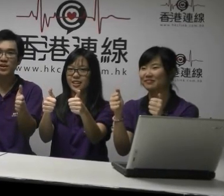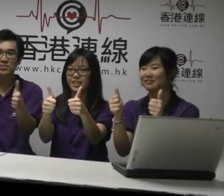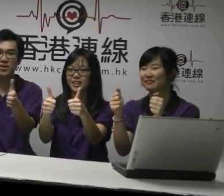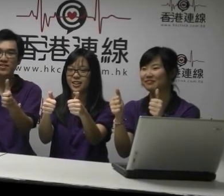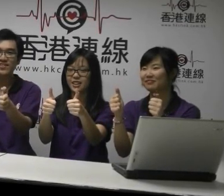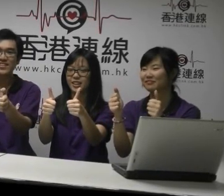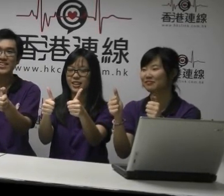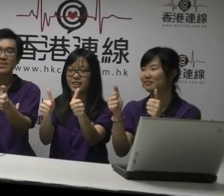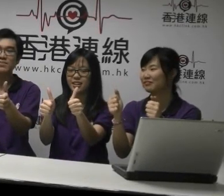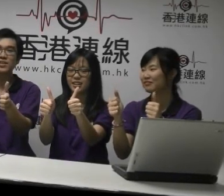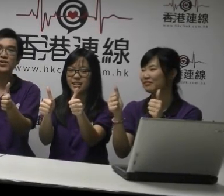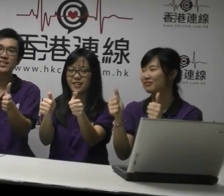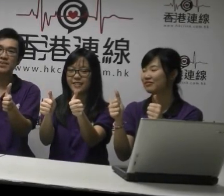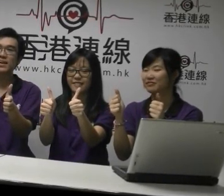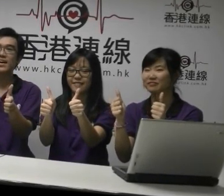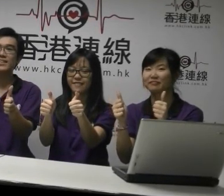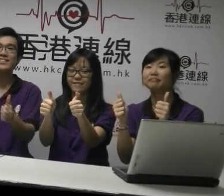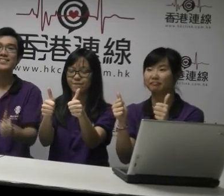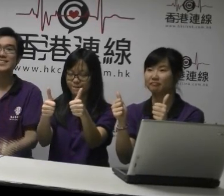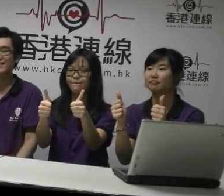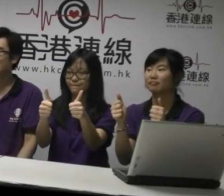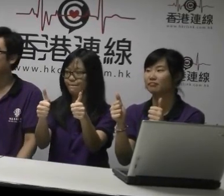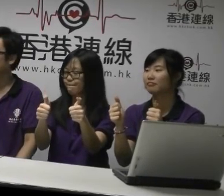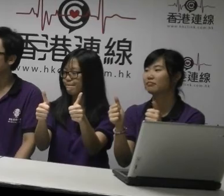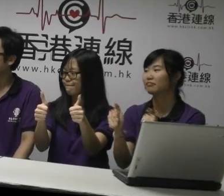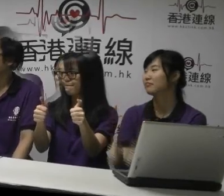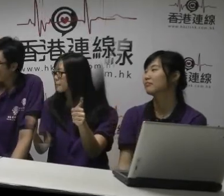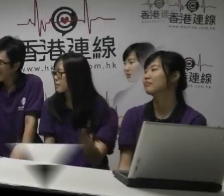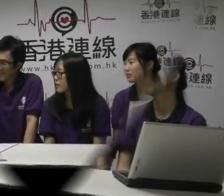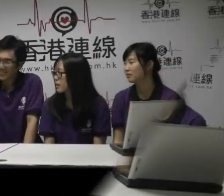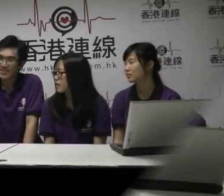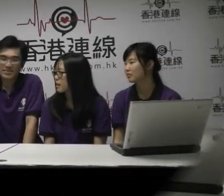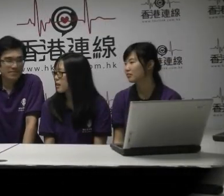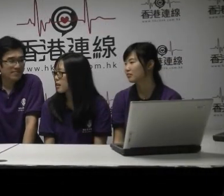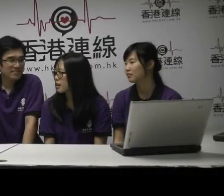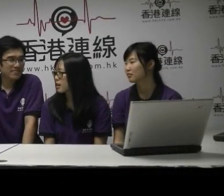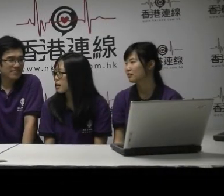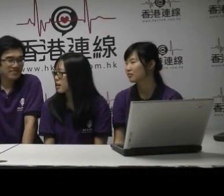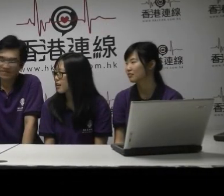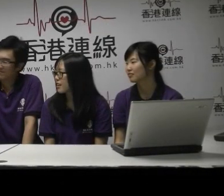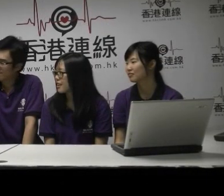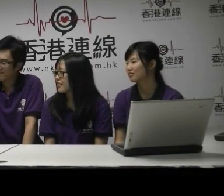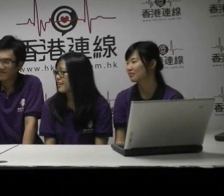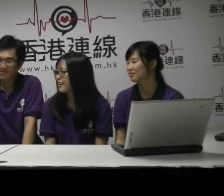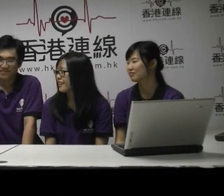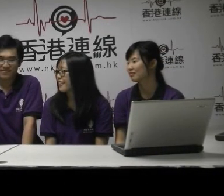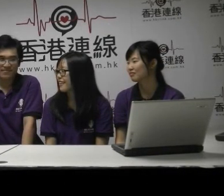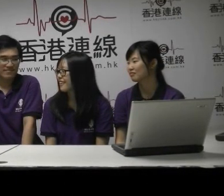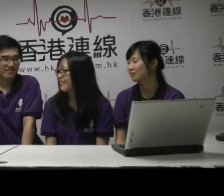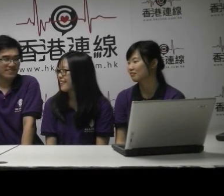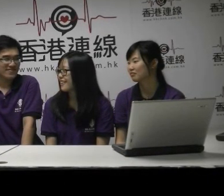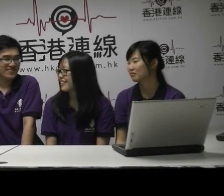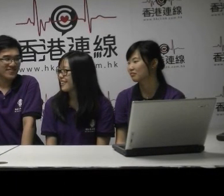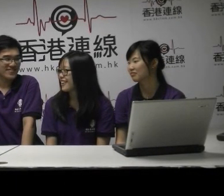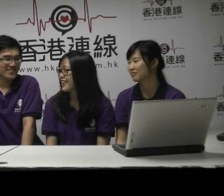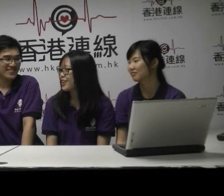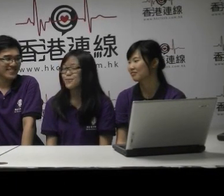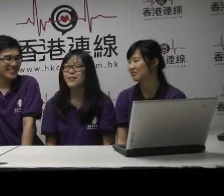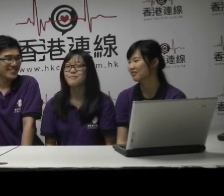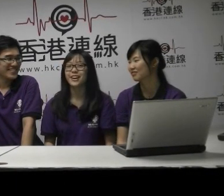咁樣，咁就多謝咁解。 啊，幾好喎 ，Kelly， 我明白啦，咁點咧？明白啦，佢多謝啊嘛，明白啊。 如果明